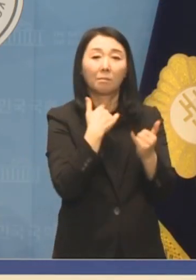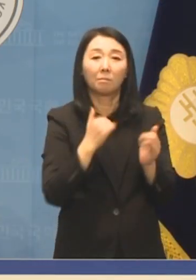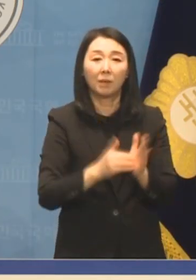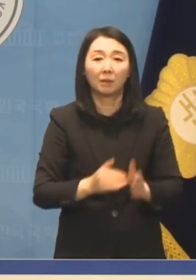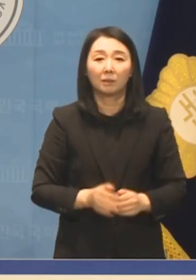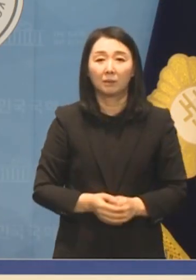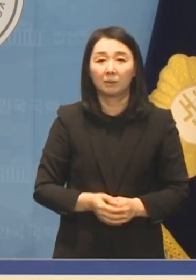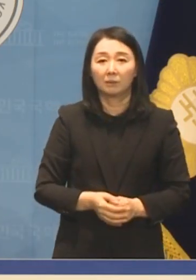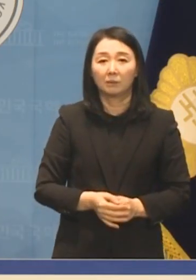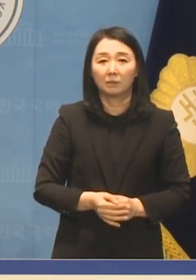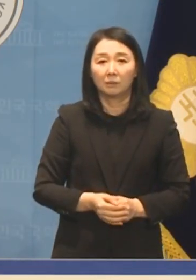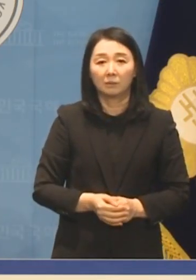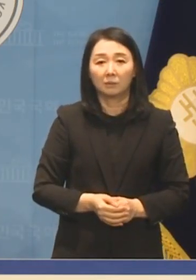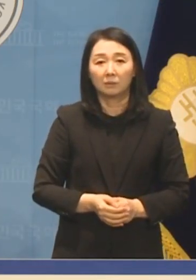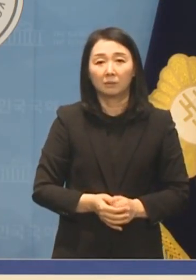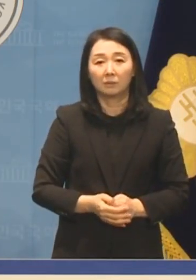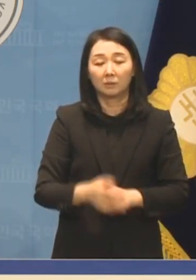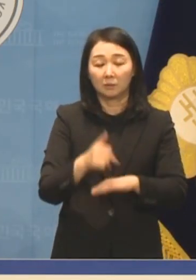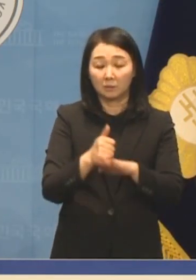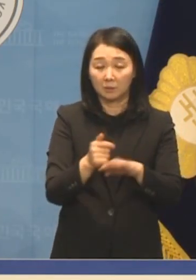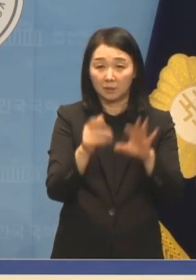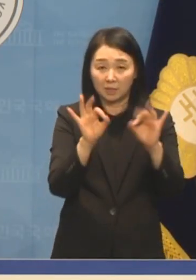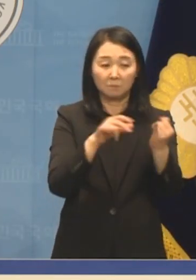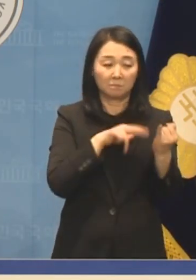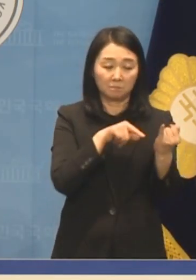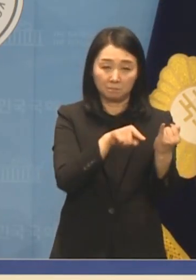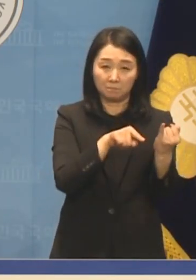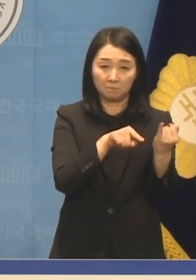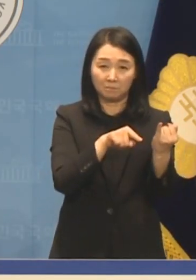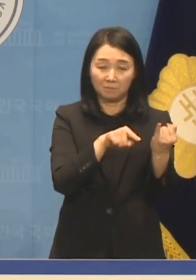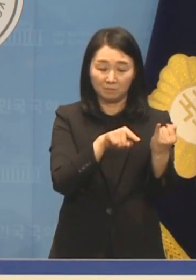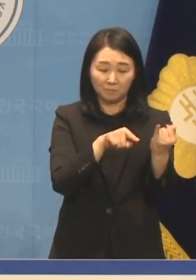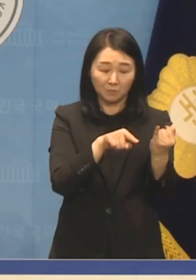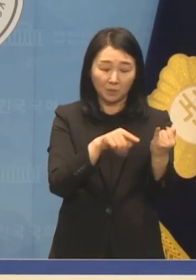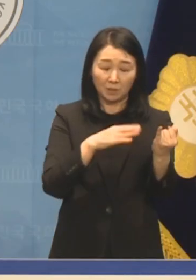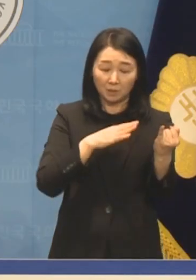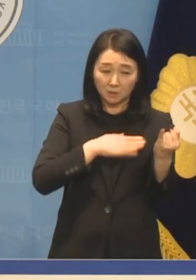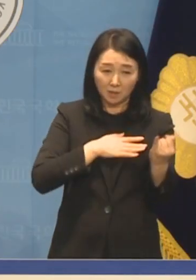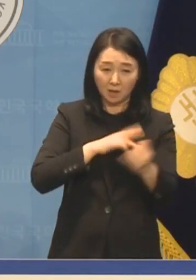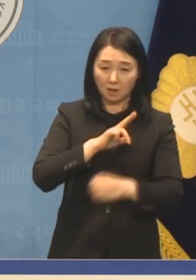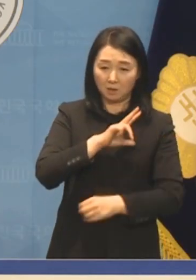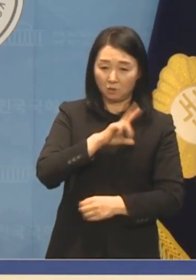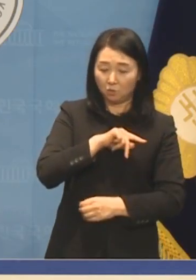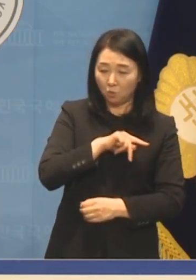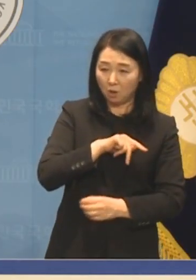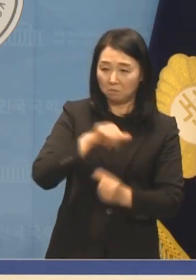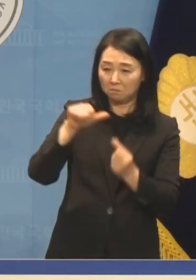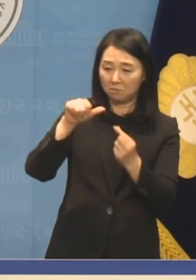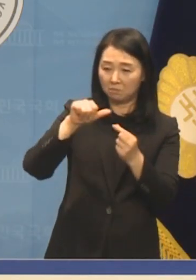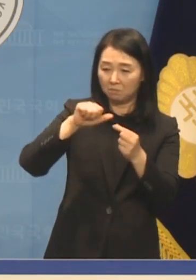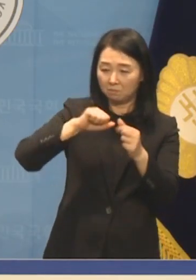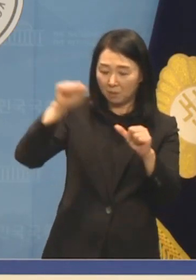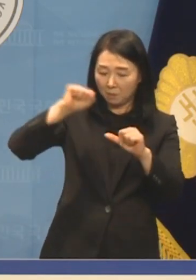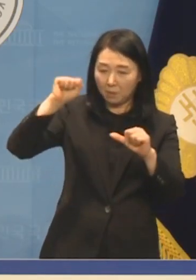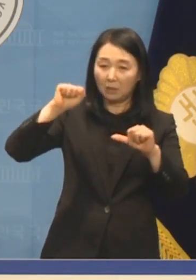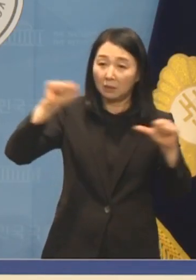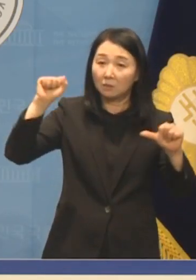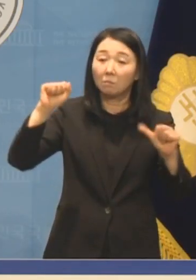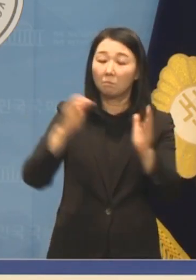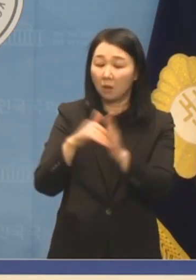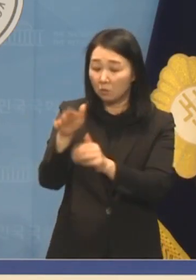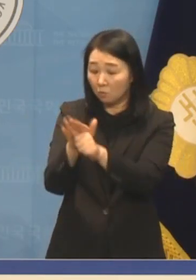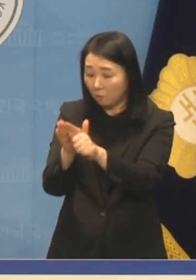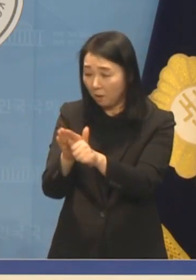것입니다. 이에 대해 김영선은 오선 의원인 나를 자르고 지 새끼를 도우라고 나는 벨도